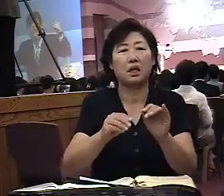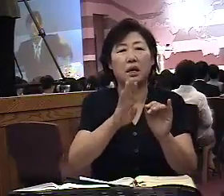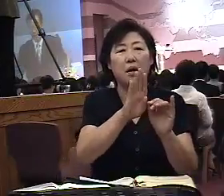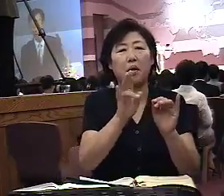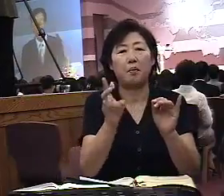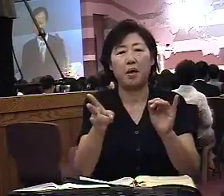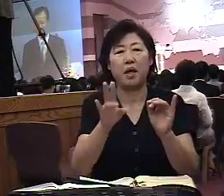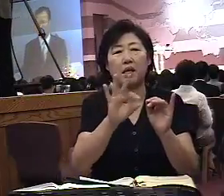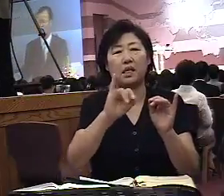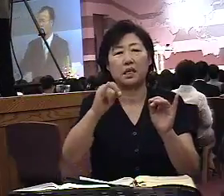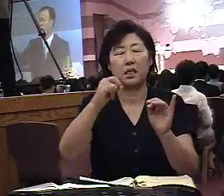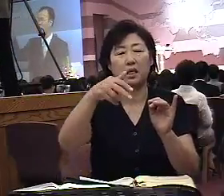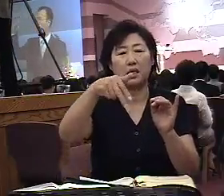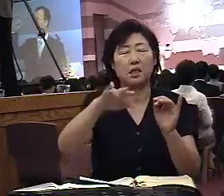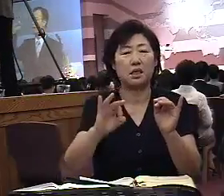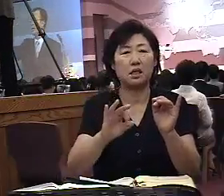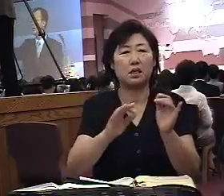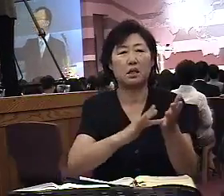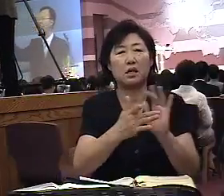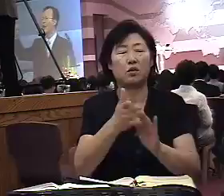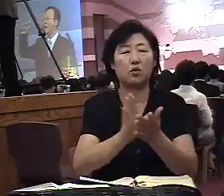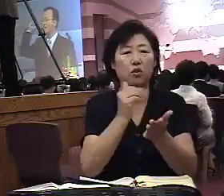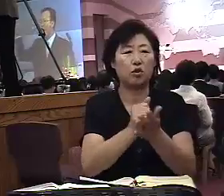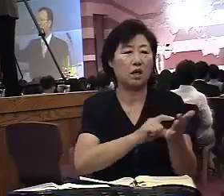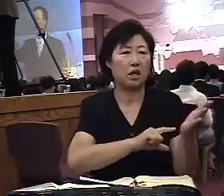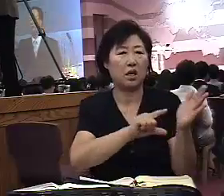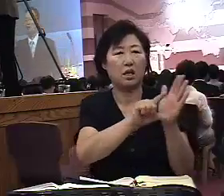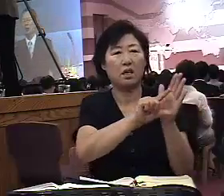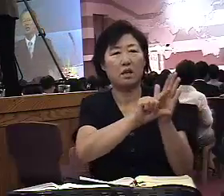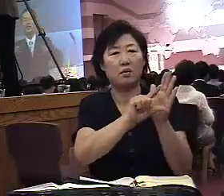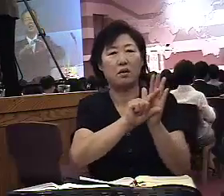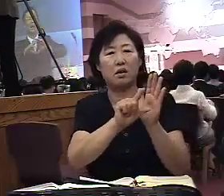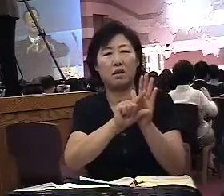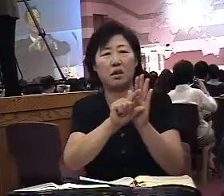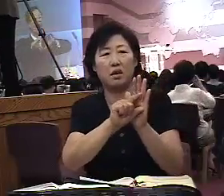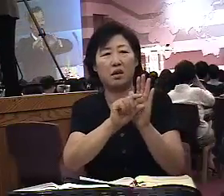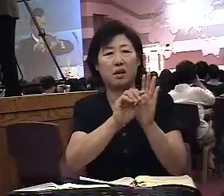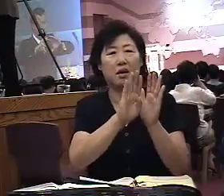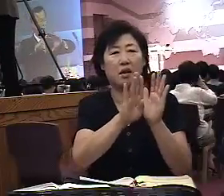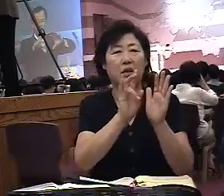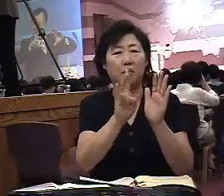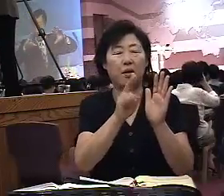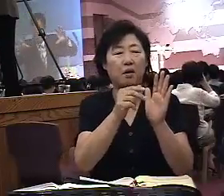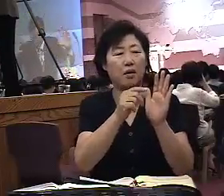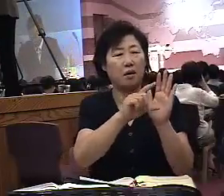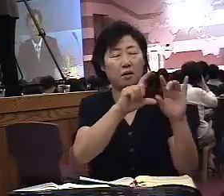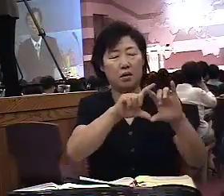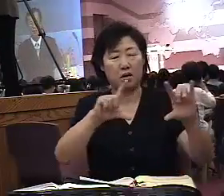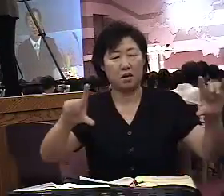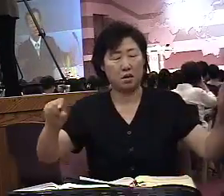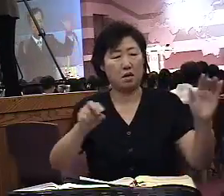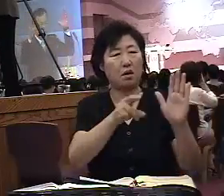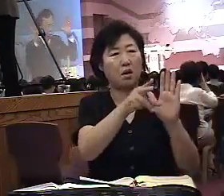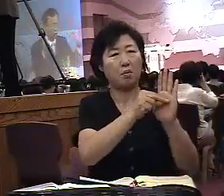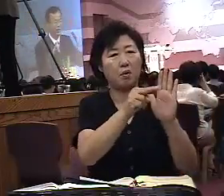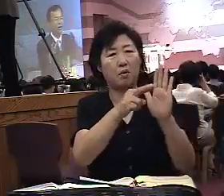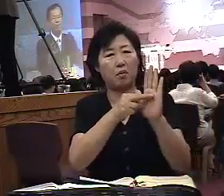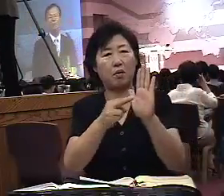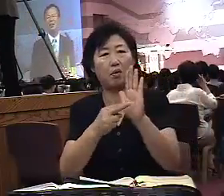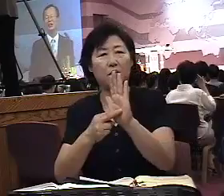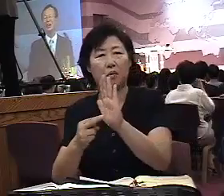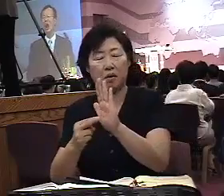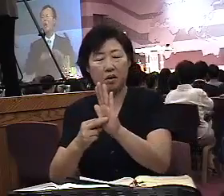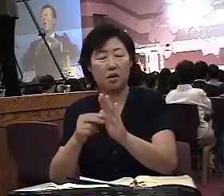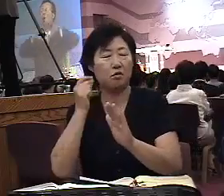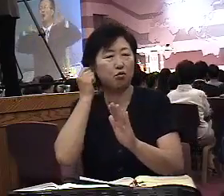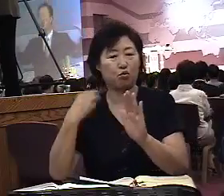배너 이상으로 예수 그리스도의 이름에 배너가 붙여있는 그 나라가 하루속히 되게 하여 주시옵소서. 중국